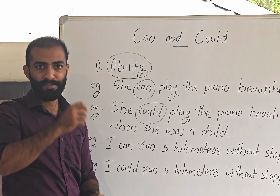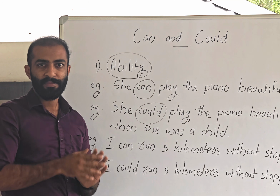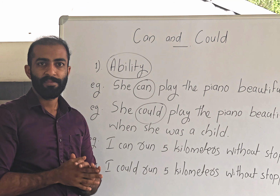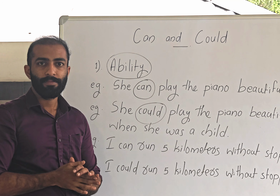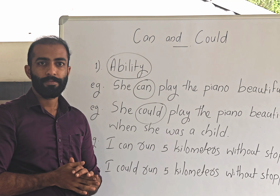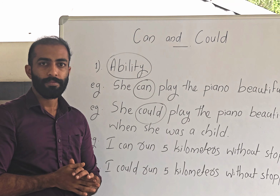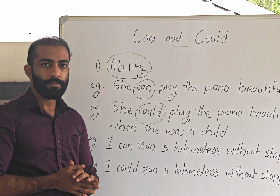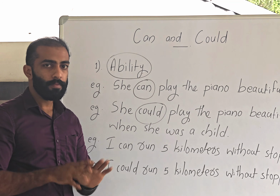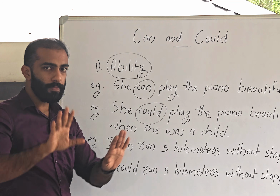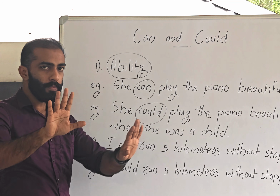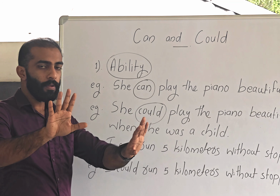വേണ്ടി ഉപയോഗിക്കുന്നു.